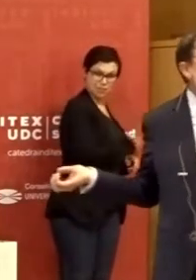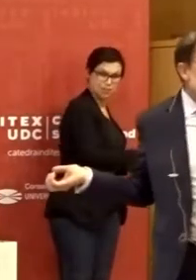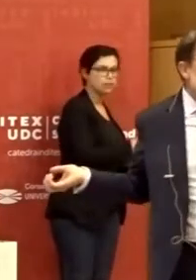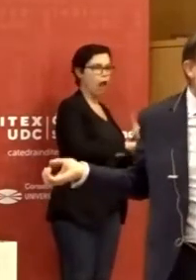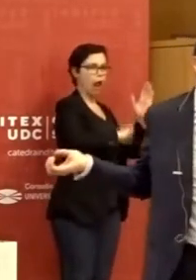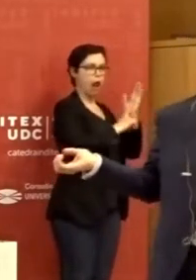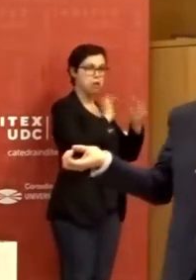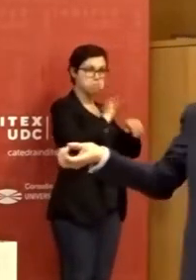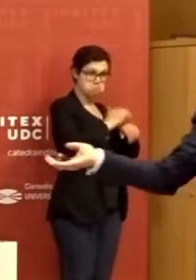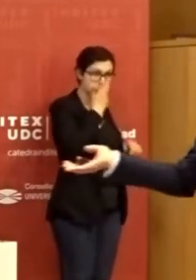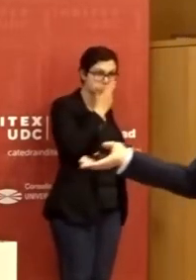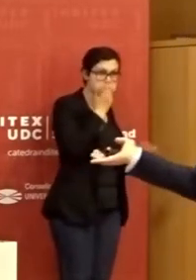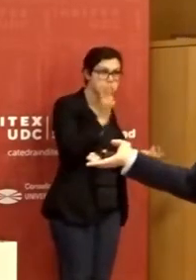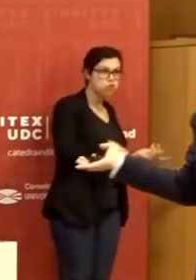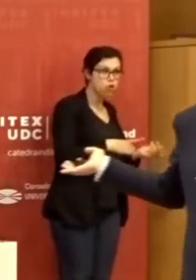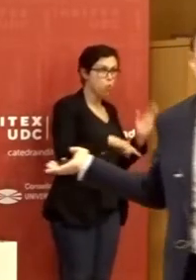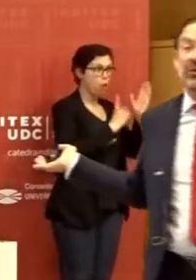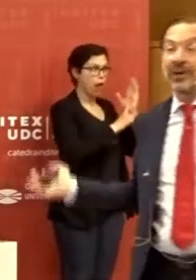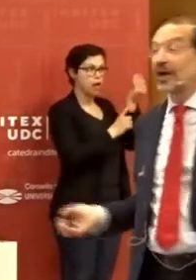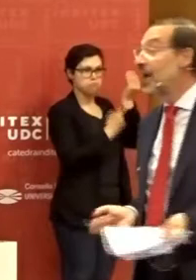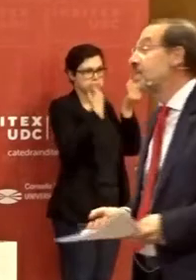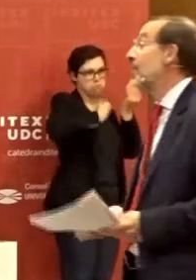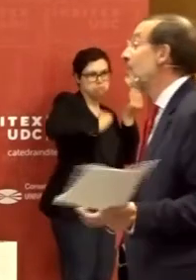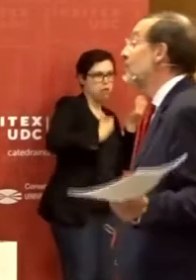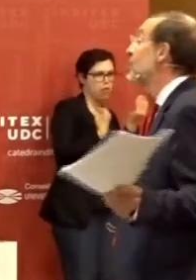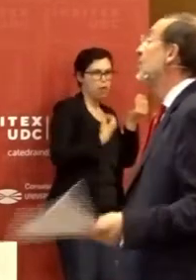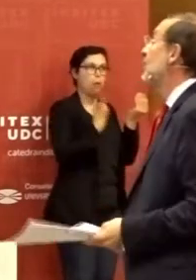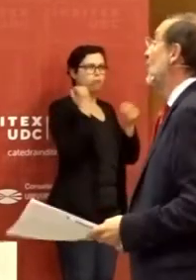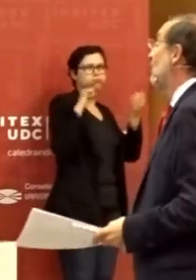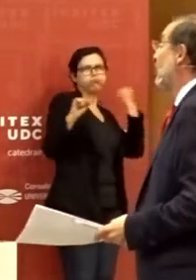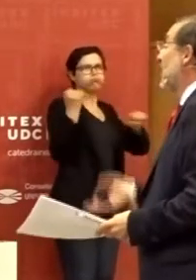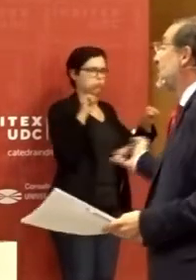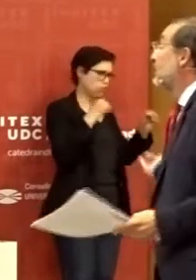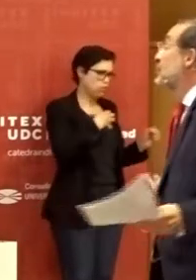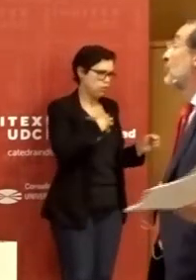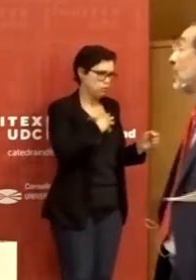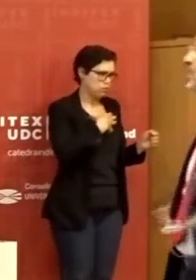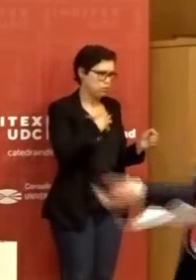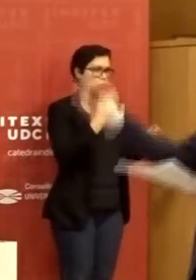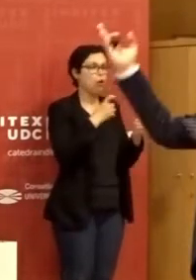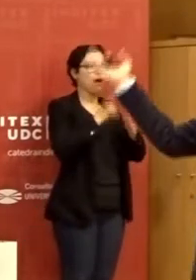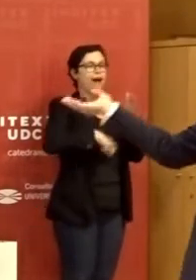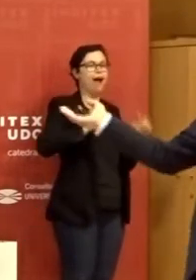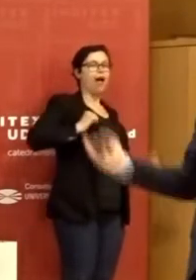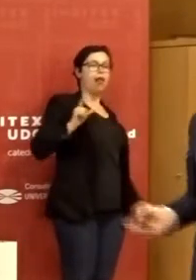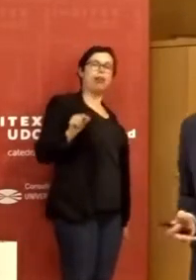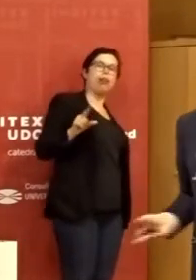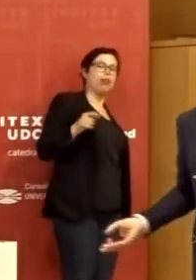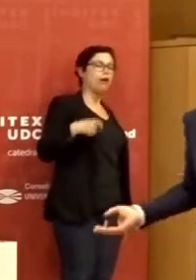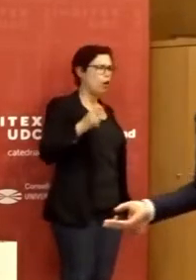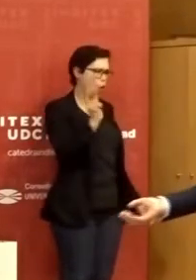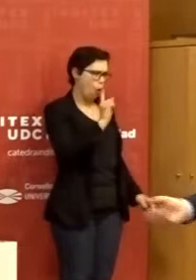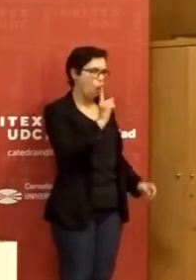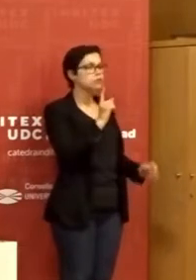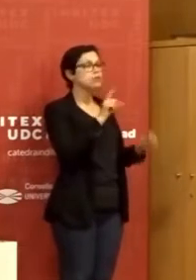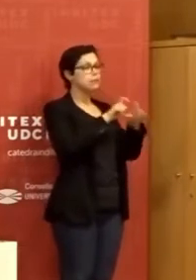la ley es interesante, ¿no? Las leyes están hechas para que las cumplamos, no para que las evadamos porque las sanciones son muy bajas. Entonces, las empresas de más de